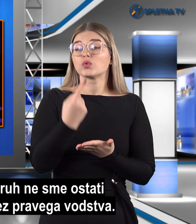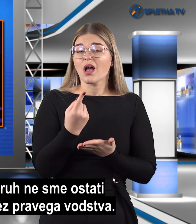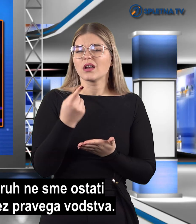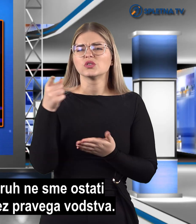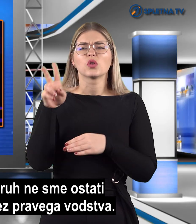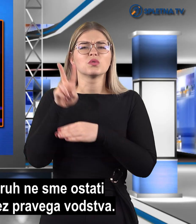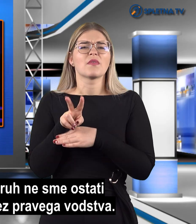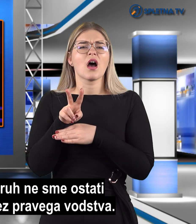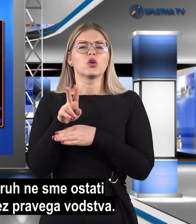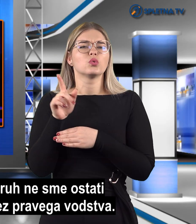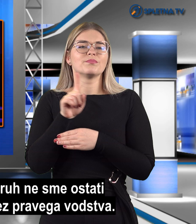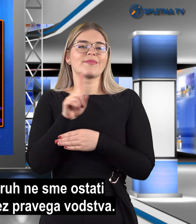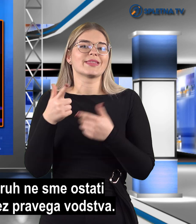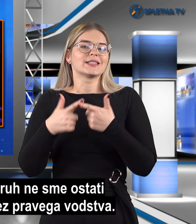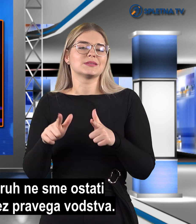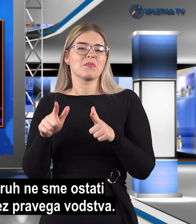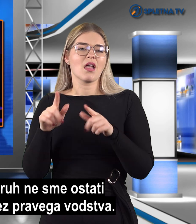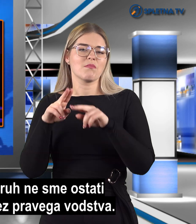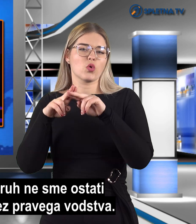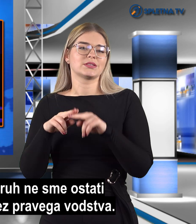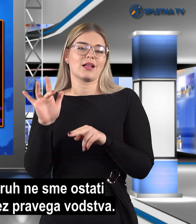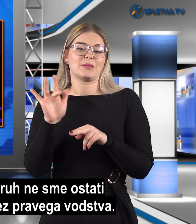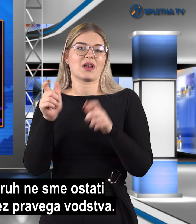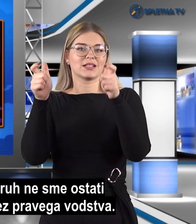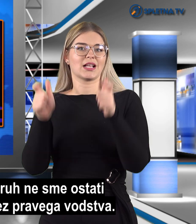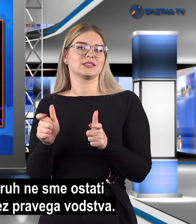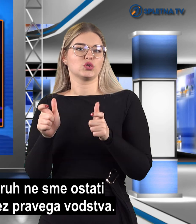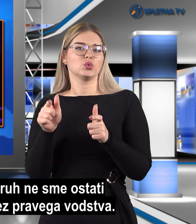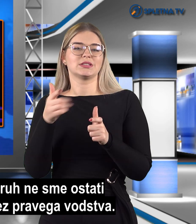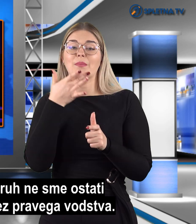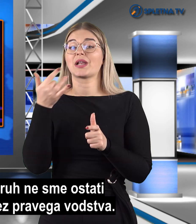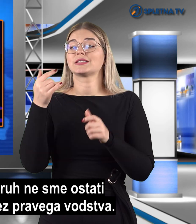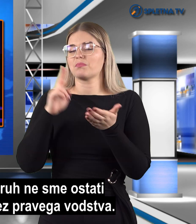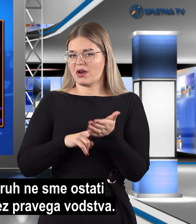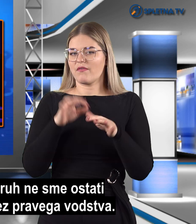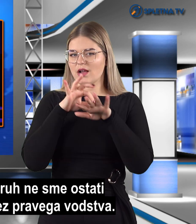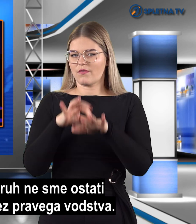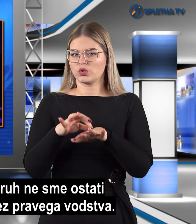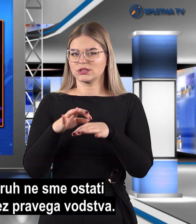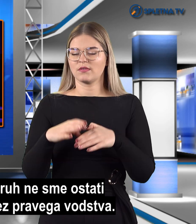Poudarili so, da varuh ne sme ostati prazna institucija brez pravega vodstva.